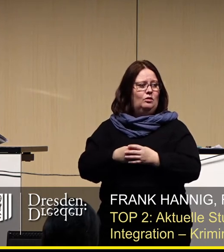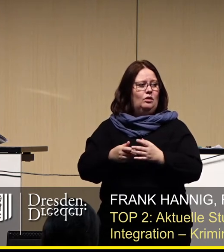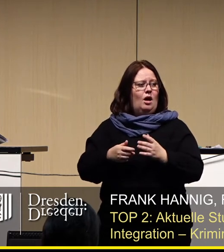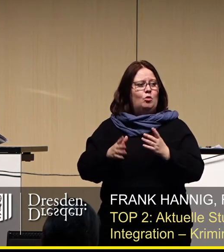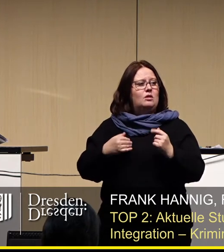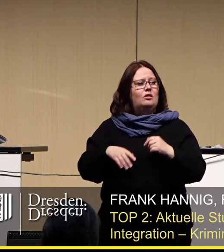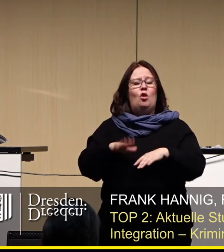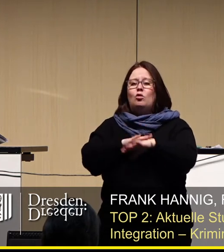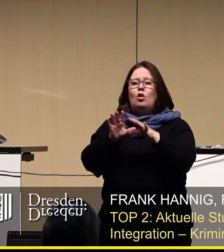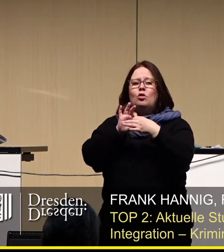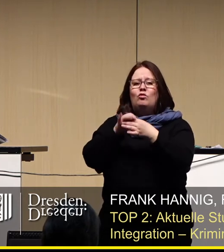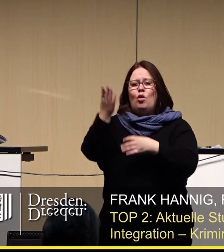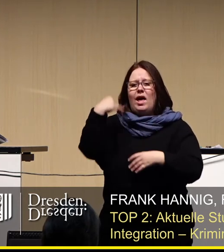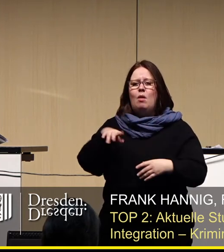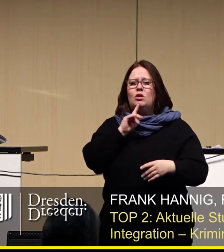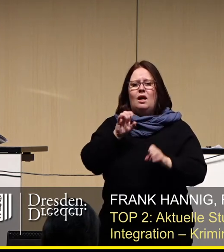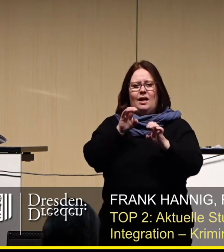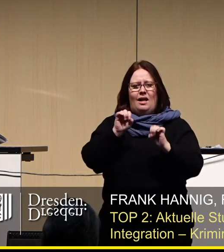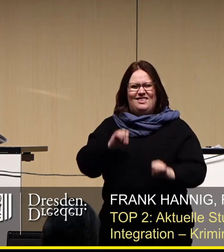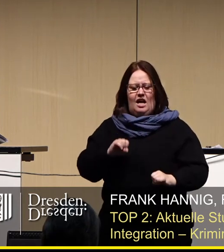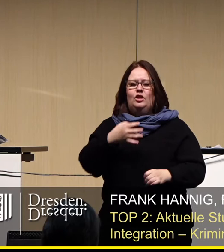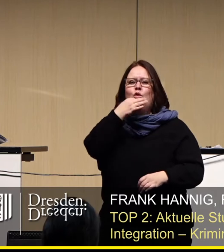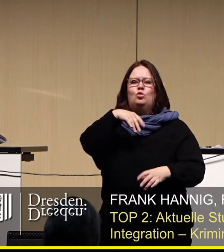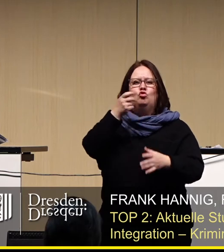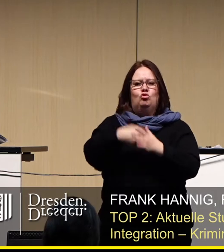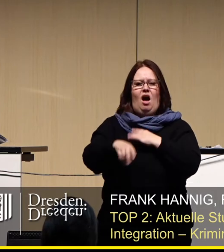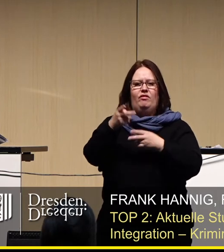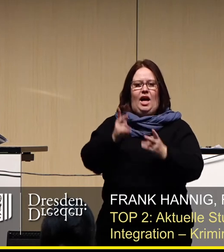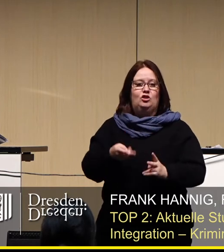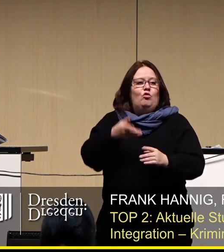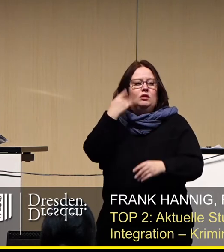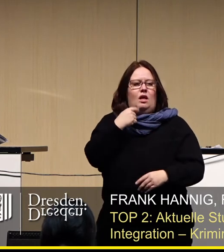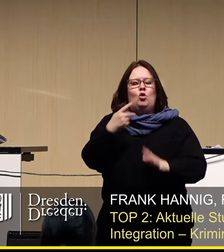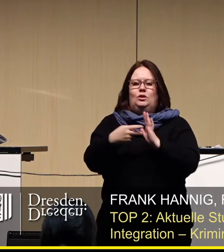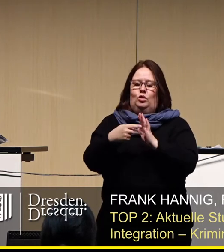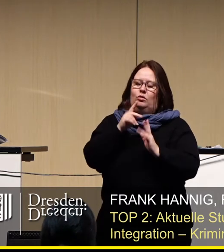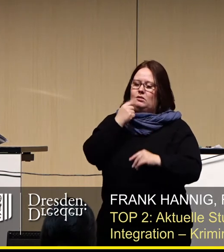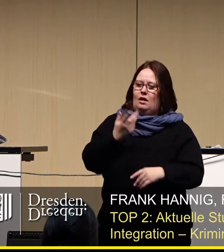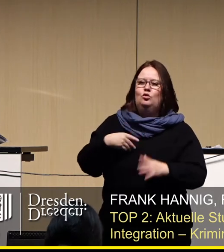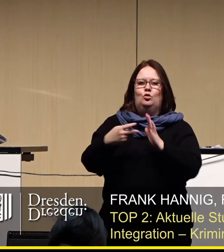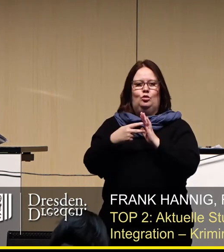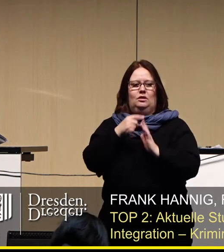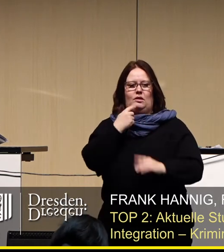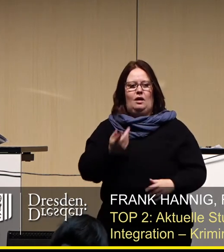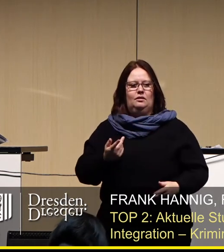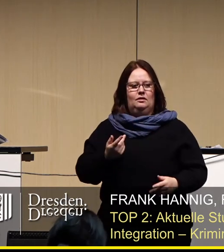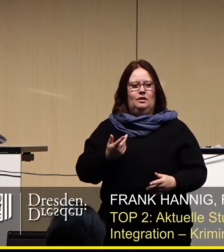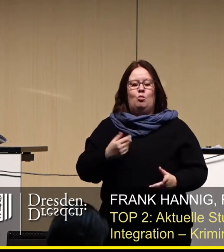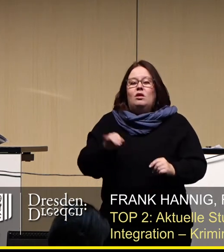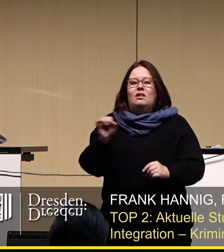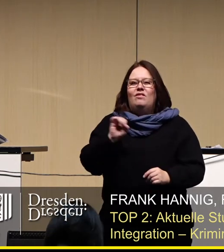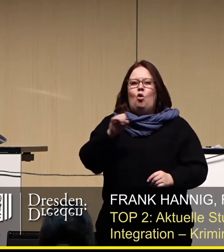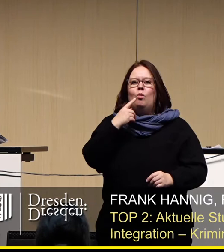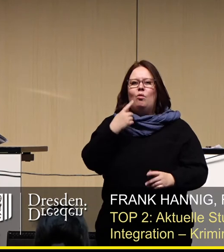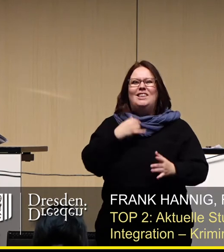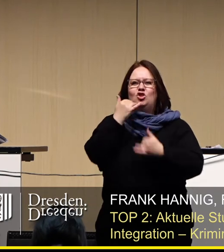Ja, doch, es hat was zu tun, wo der herkommt, ich werde es gleich erklären. Ein Fall im Jugendstrafrecht, ich habe ja noch nicht mal gesagt, wo er herkommt, auch habe ich gesagt, doch, ein syrischer. Passen Sie mal auf, was